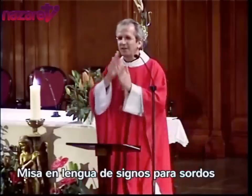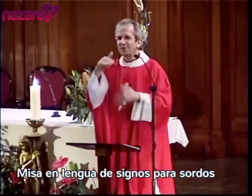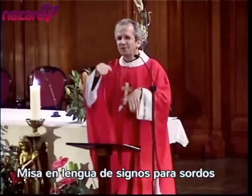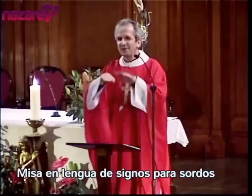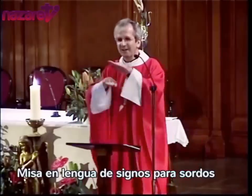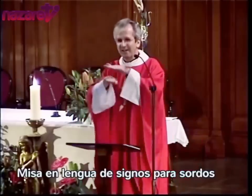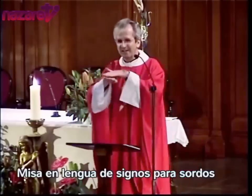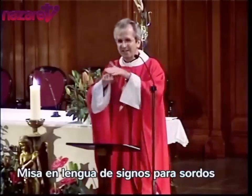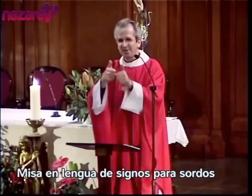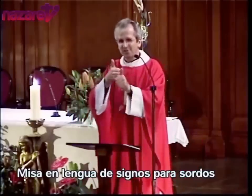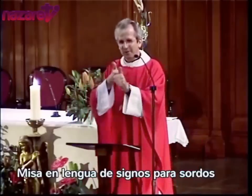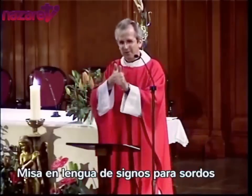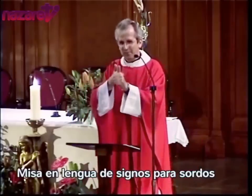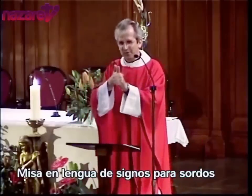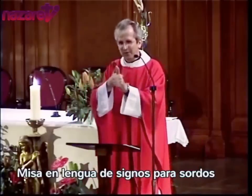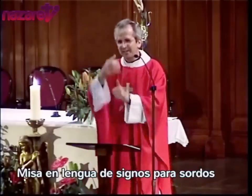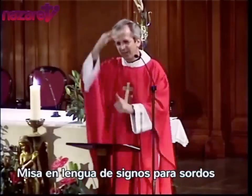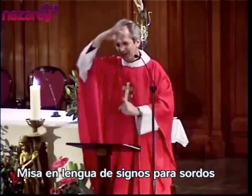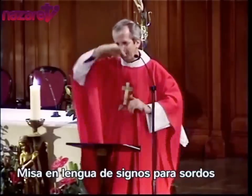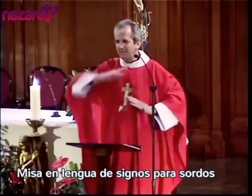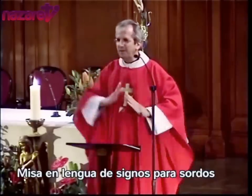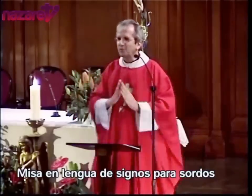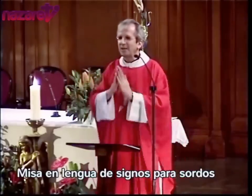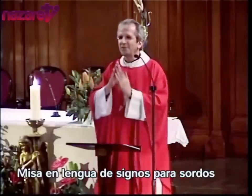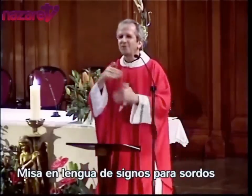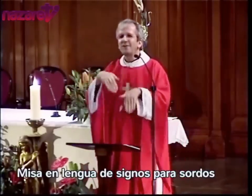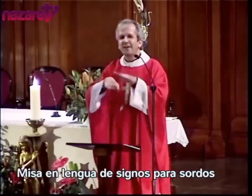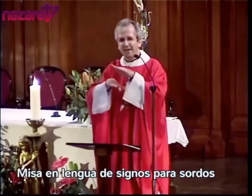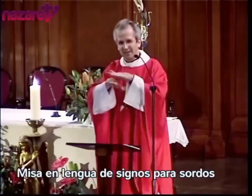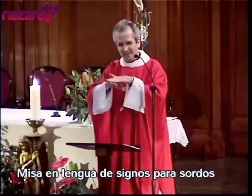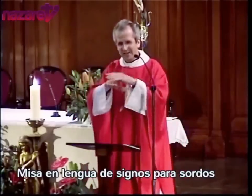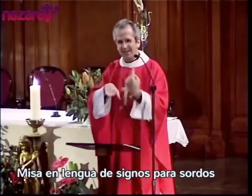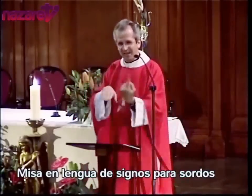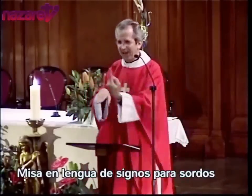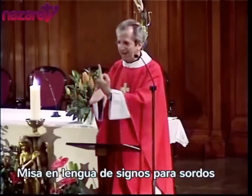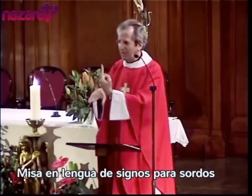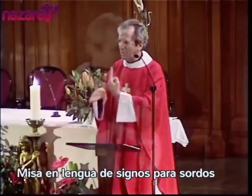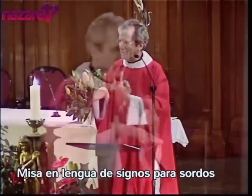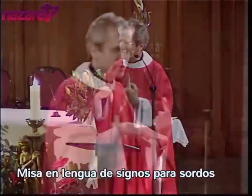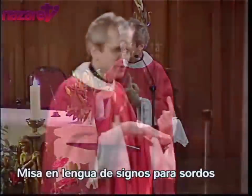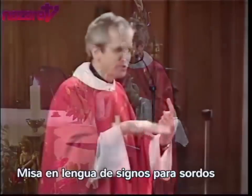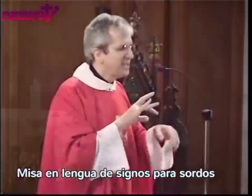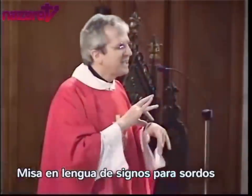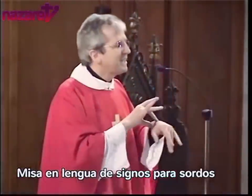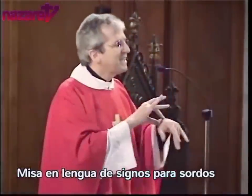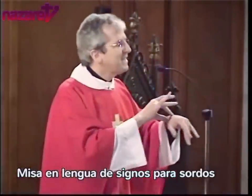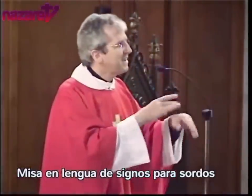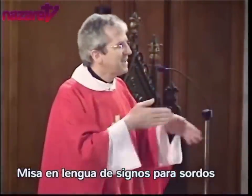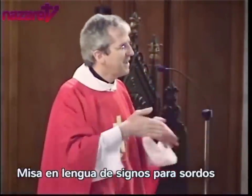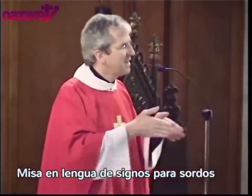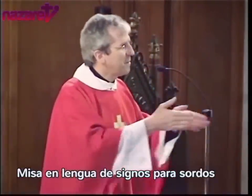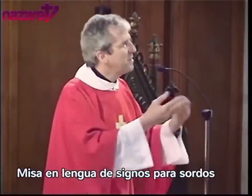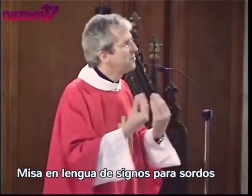Espíritu Santo que descendió sobre los apóstoles, el Espíritu Santo que desciende en cada uno de nosotros, que